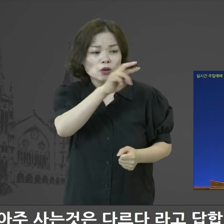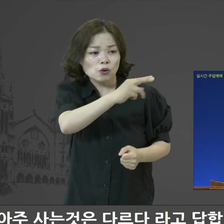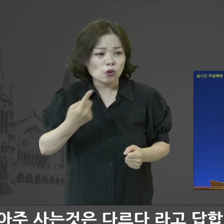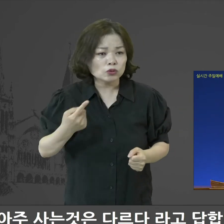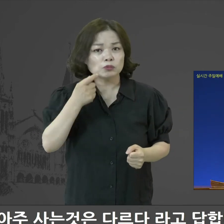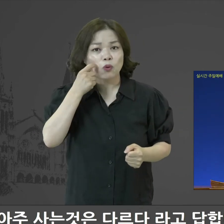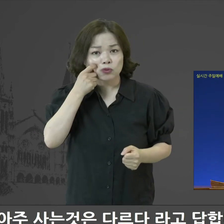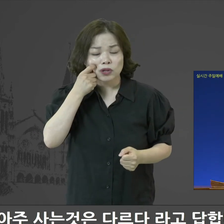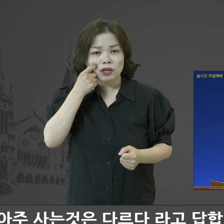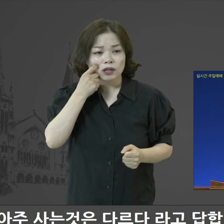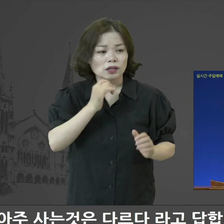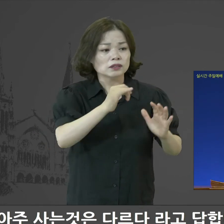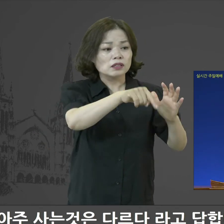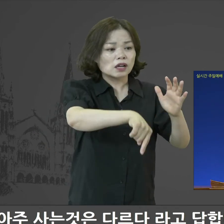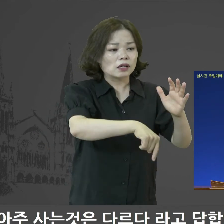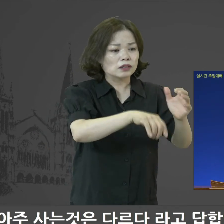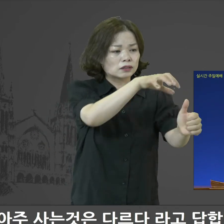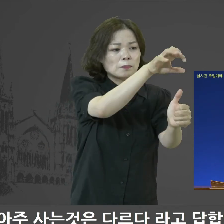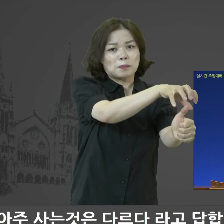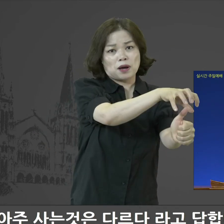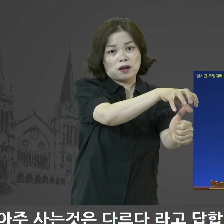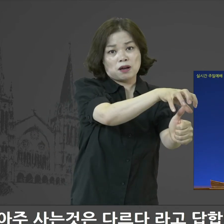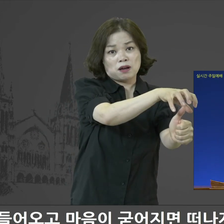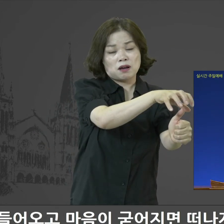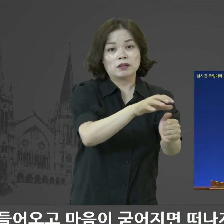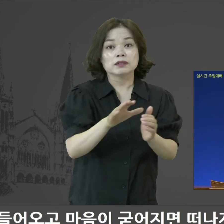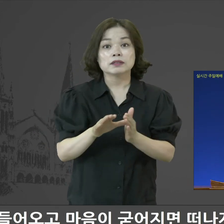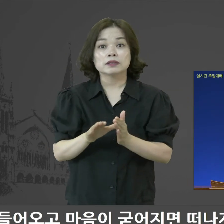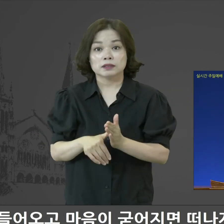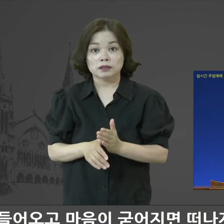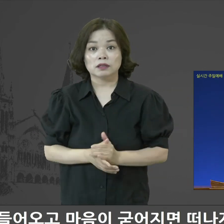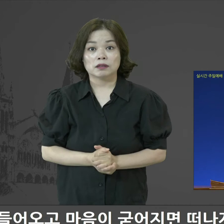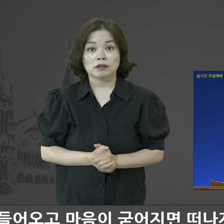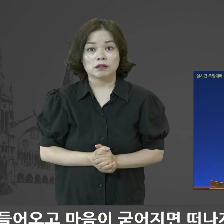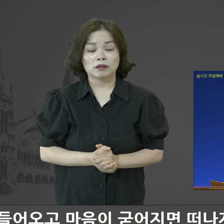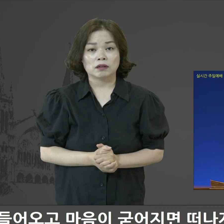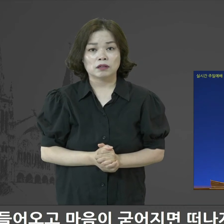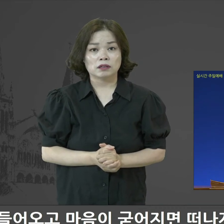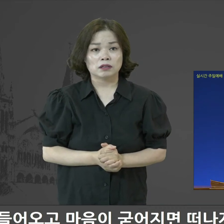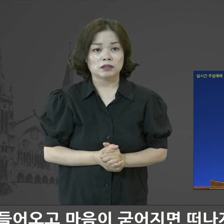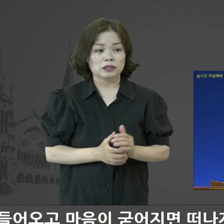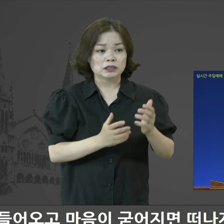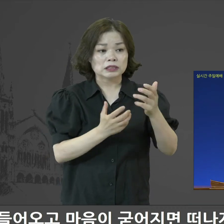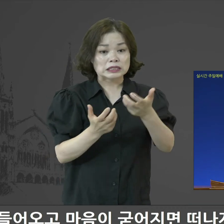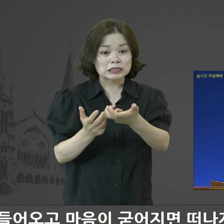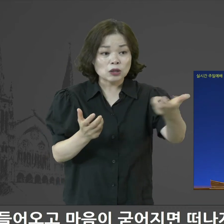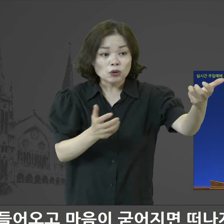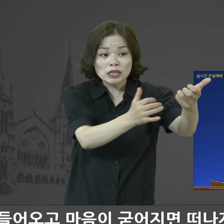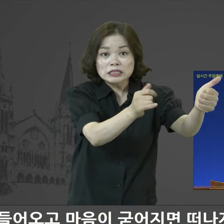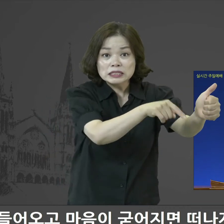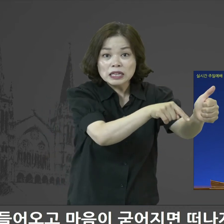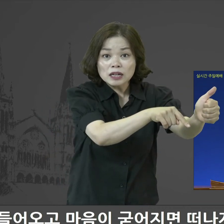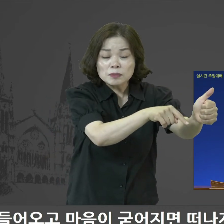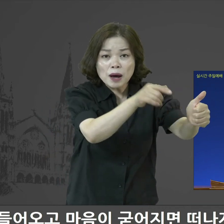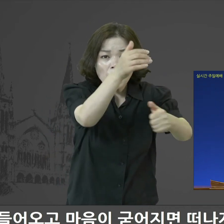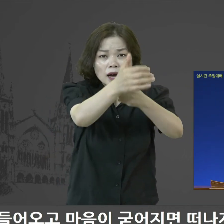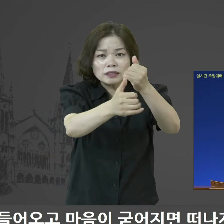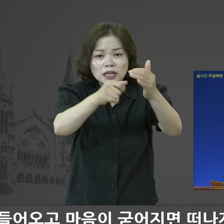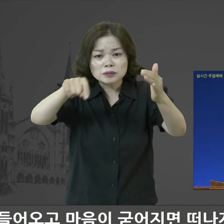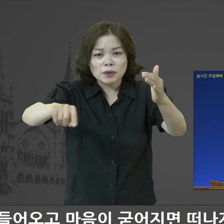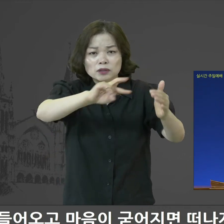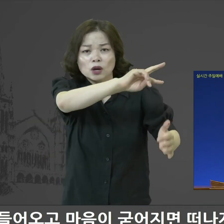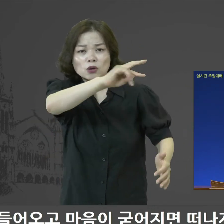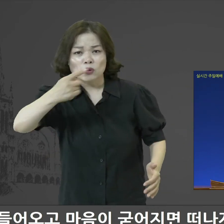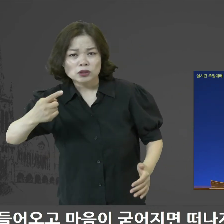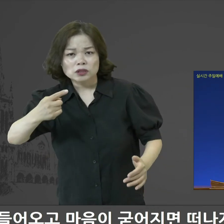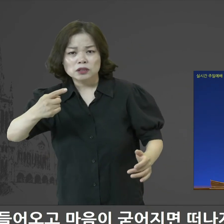세상 속에서 못 떠나는 겁니다. 여러분, 이때요, 이렇게 떠나려는 사람을 하나님 안으로 올 수